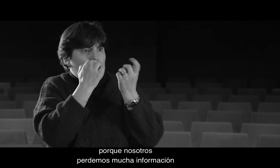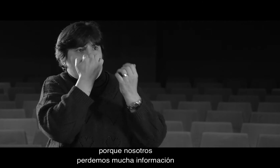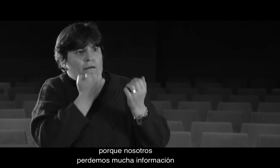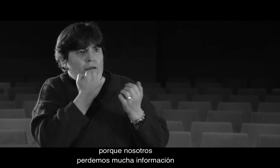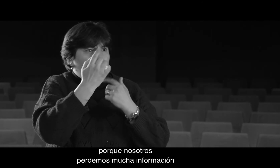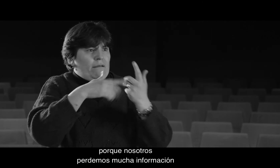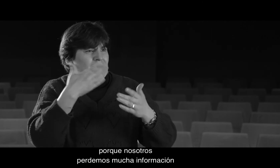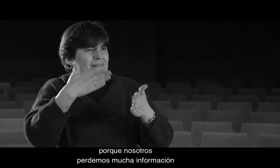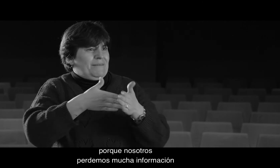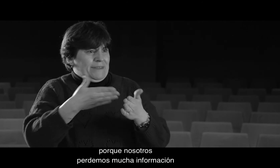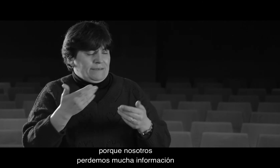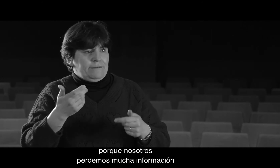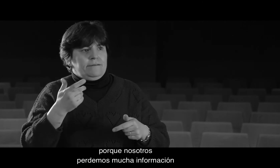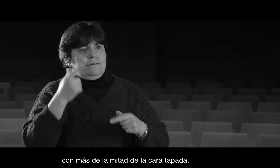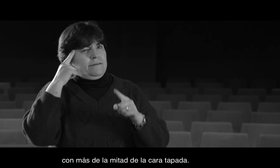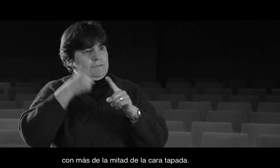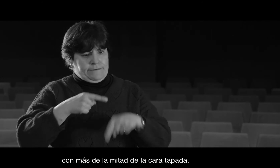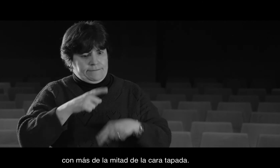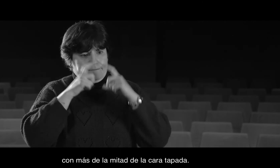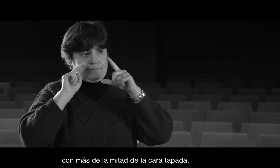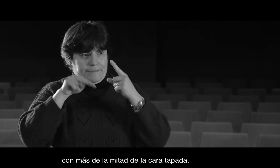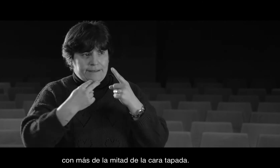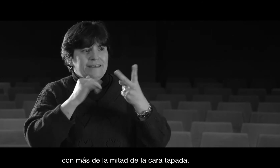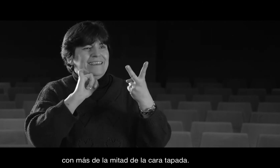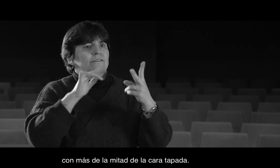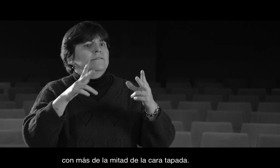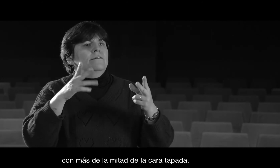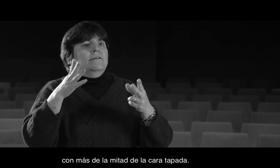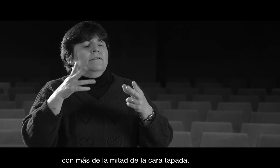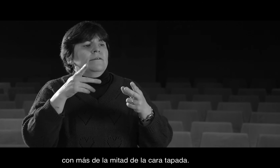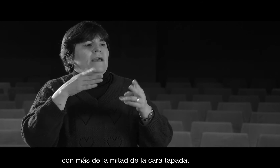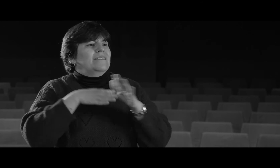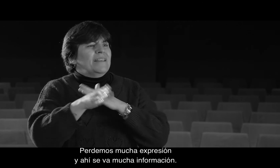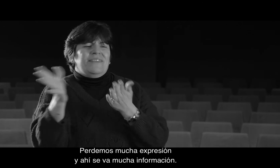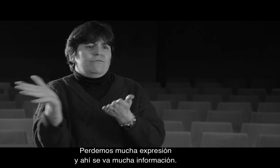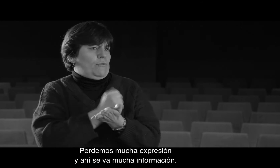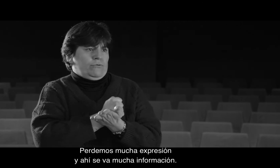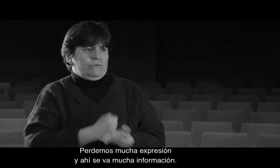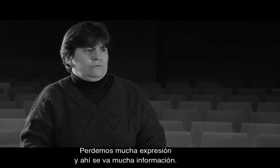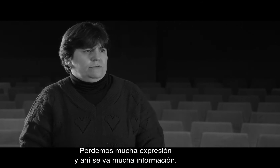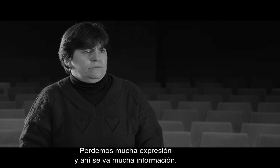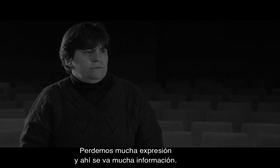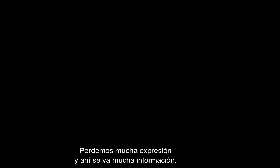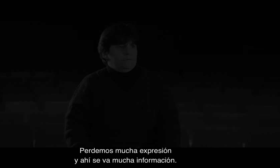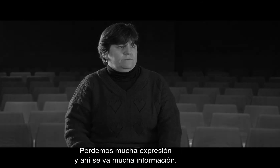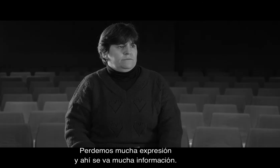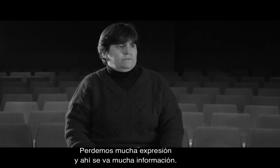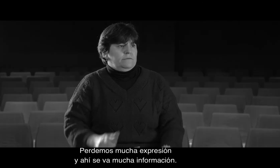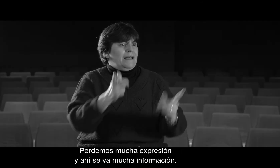nosotros perdemos mucha información, con más de la mitad de la cara tapada, perdemos mucha expresión y ahí se va mucha